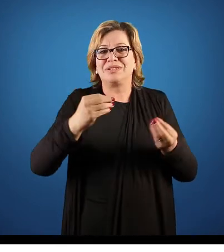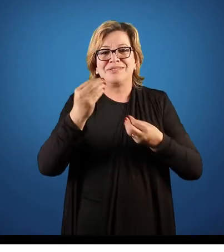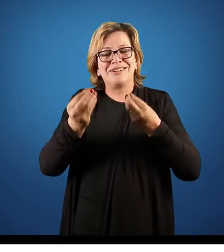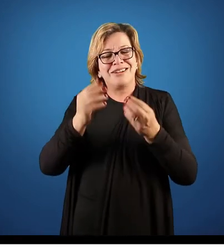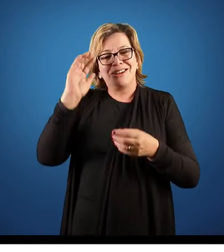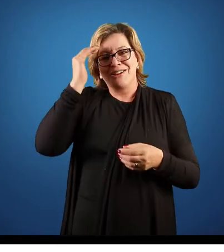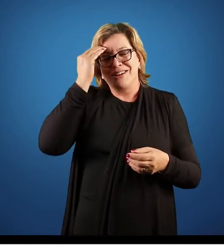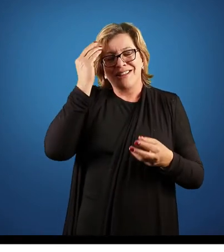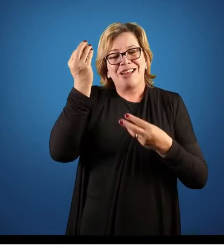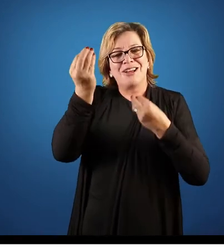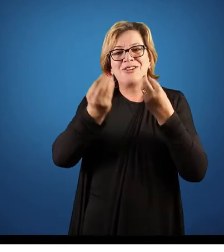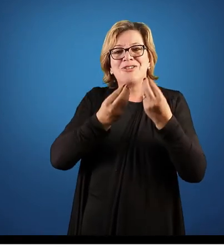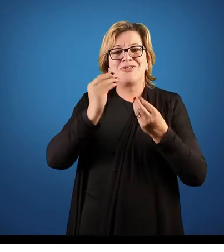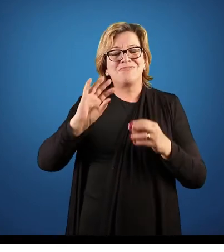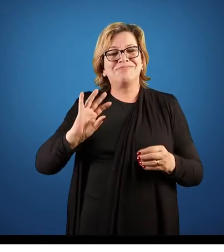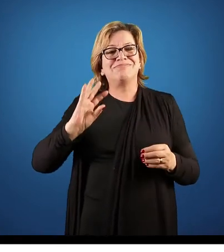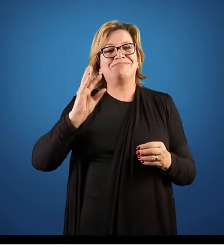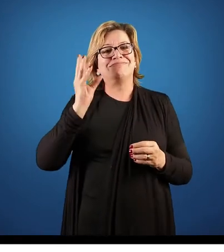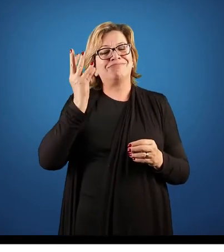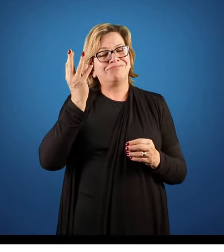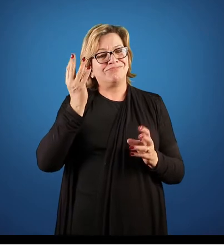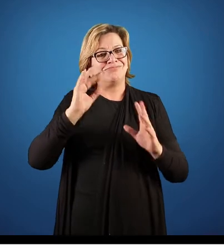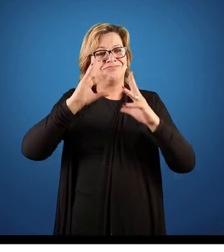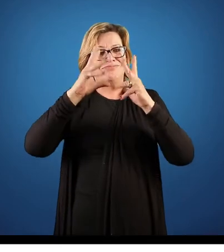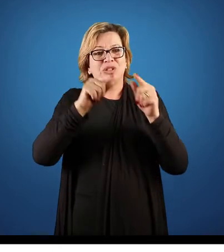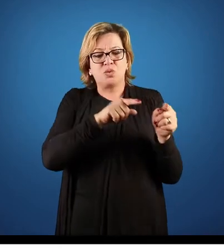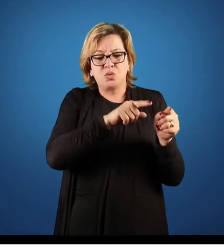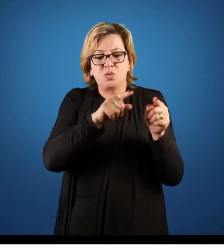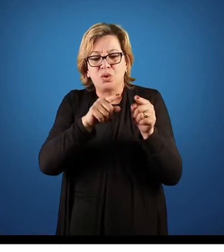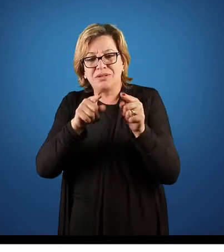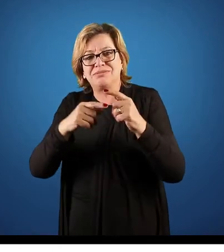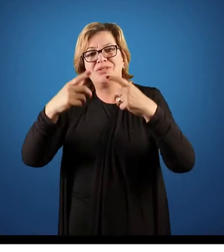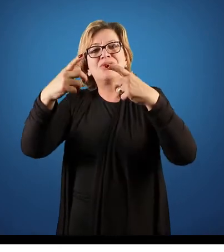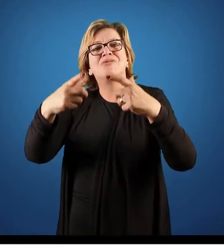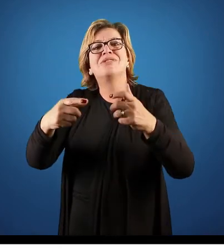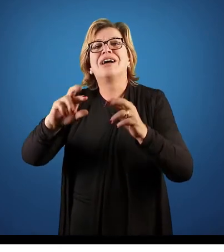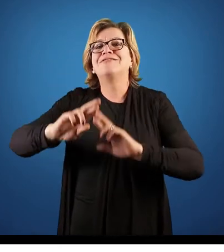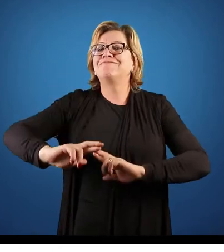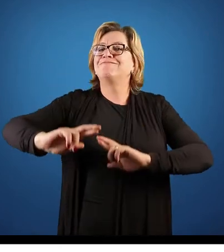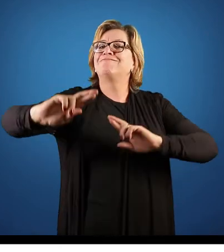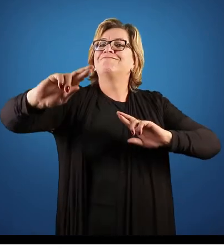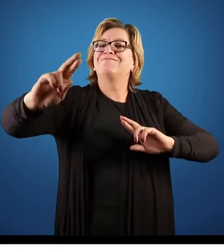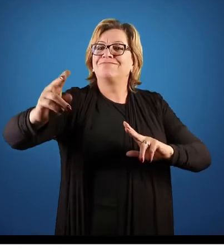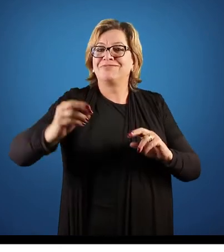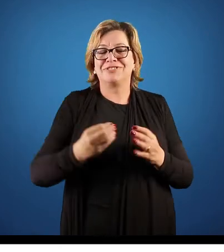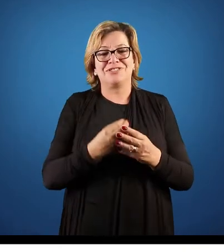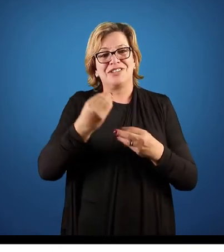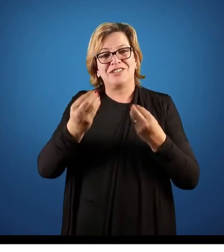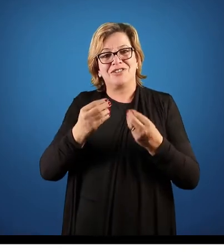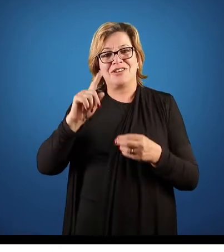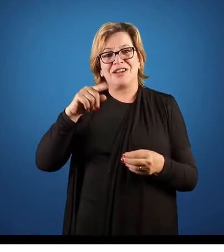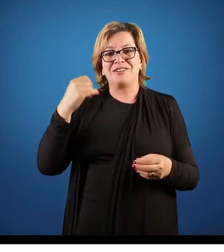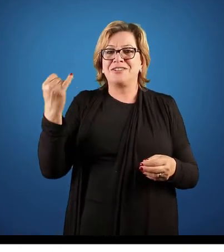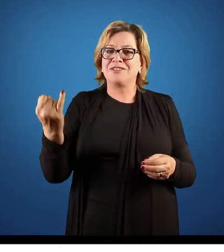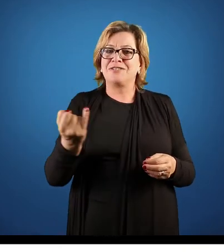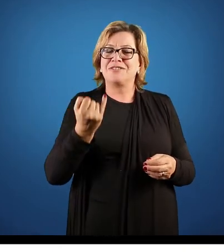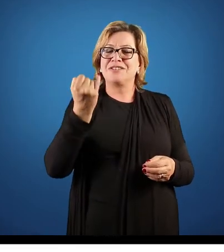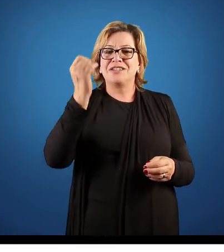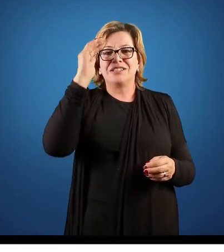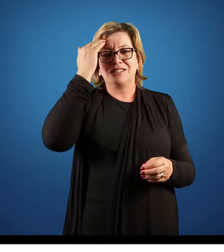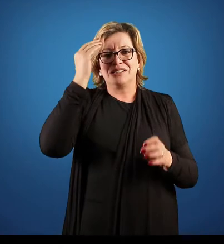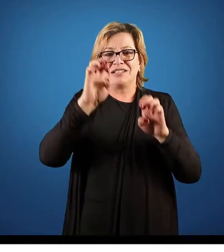cultura entender como funciona cada um dos processos em cada mercado desde que vai ser trabalhado então é muito importante nós entendermos